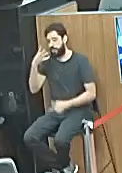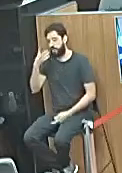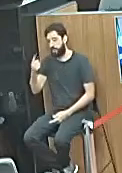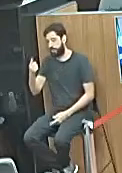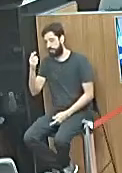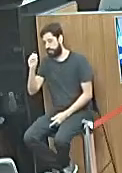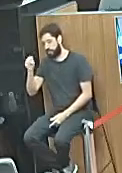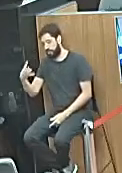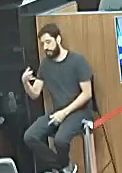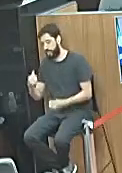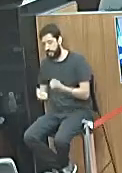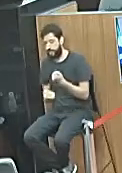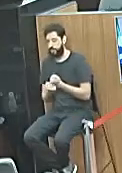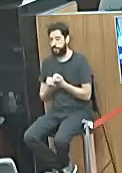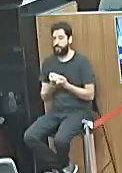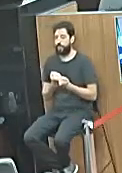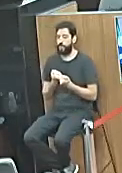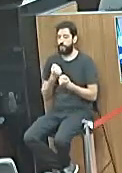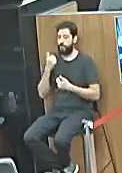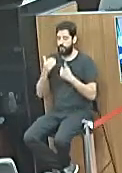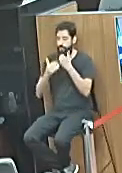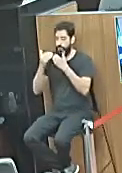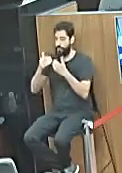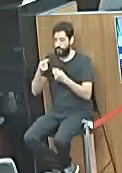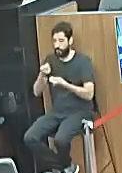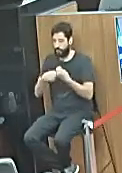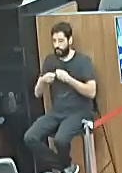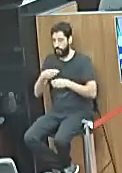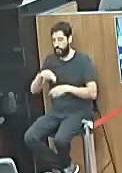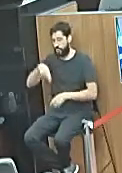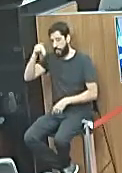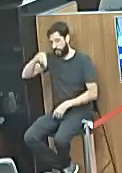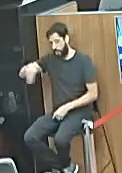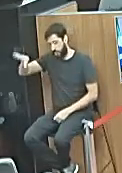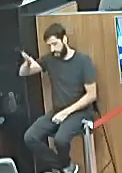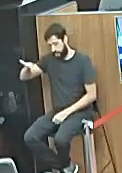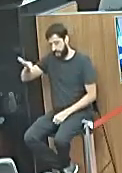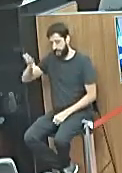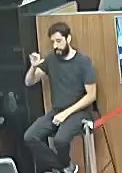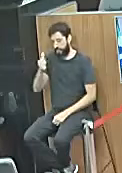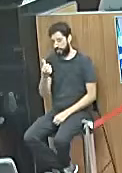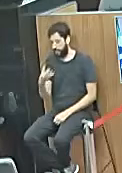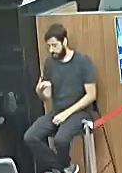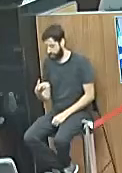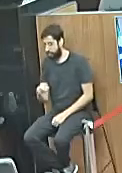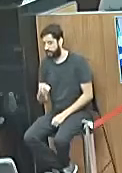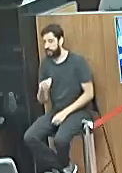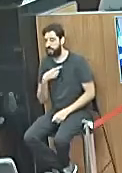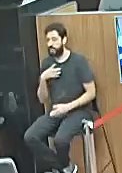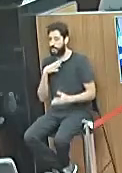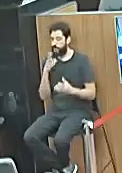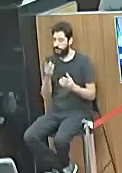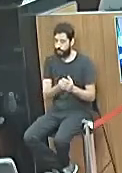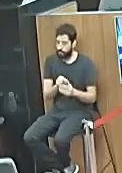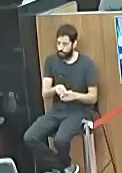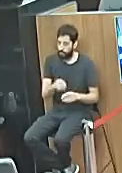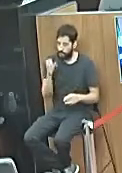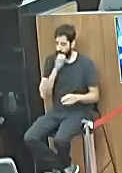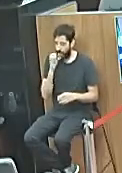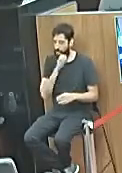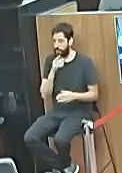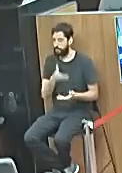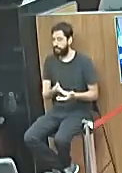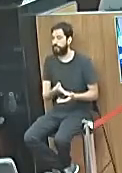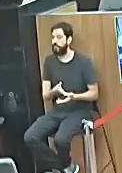apoio ao desenvolvimento econômico do norte e nordeste do programa 64 com vistas a incluir expressamente aproveitamento das